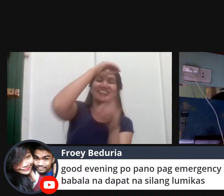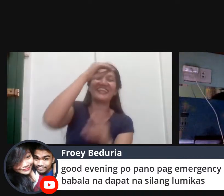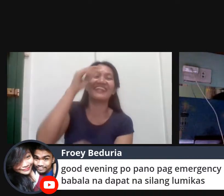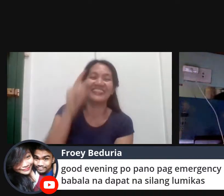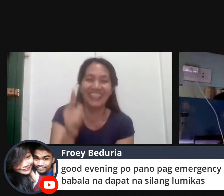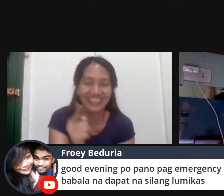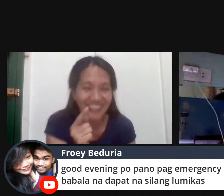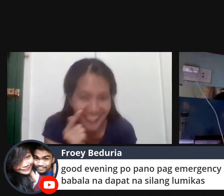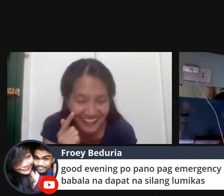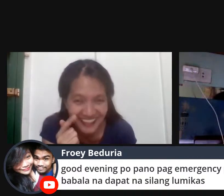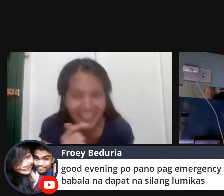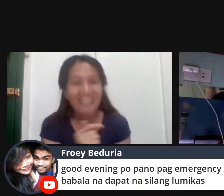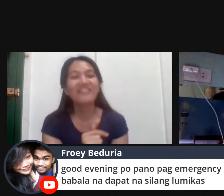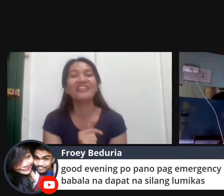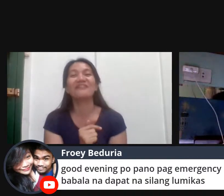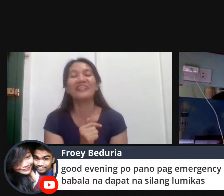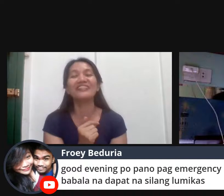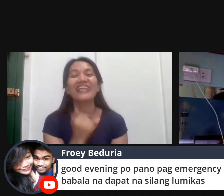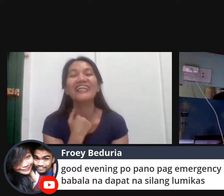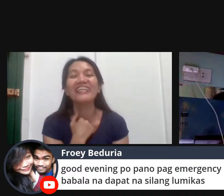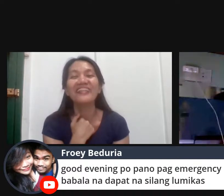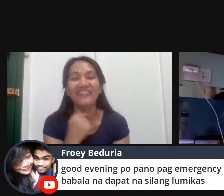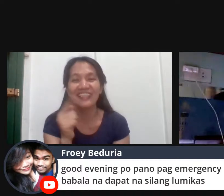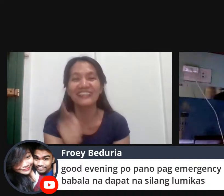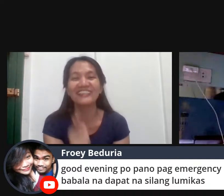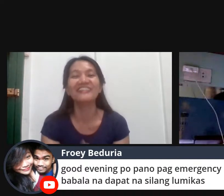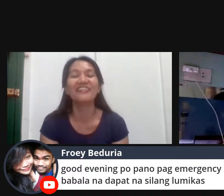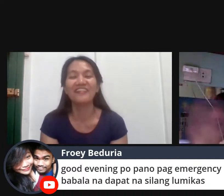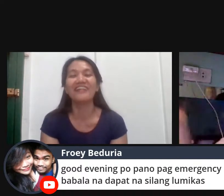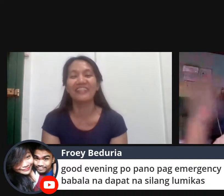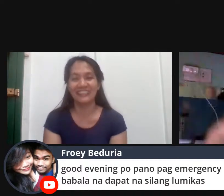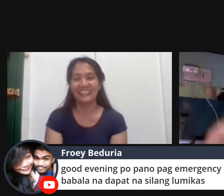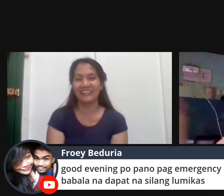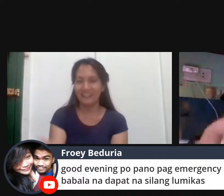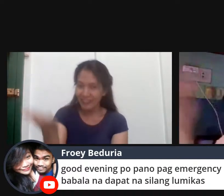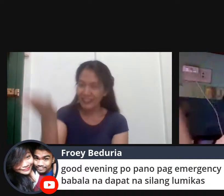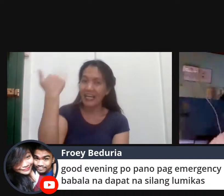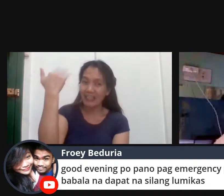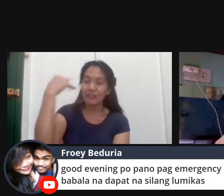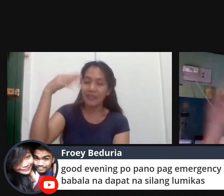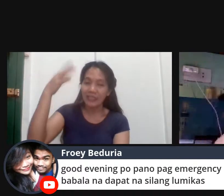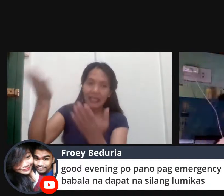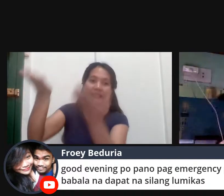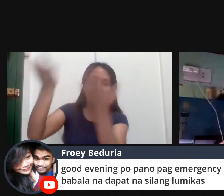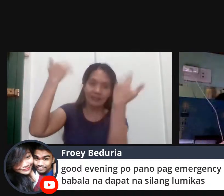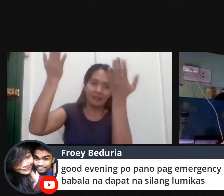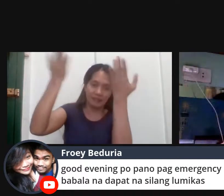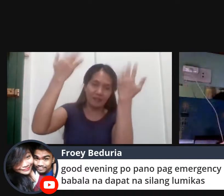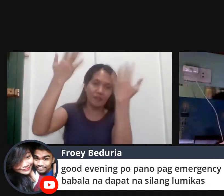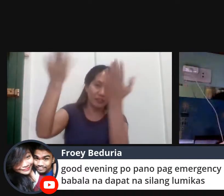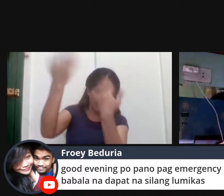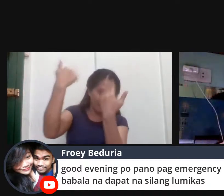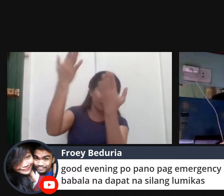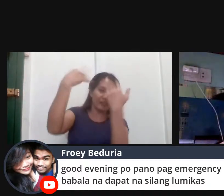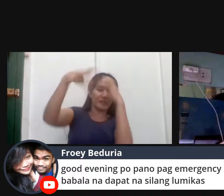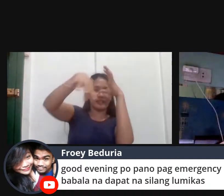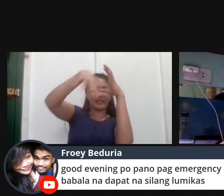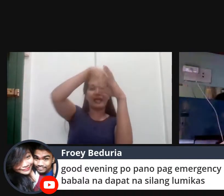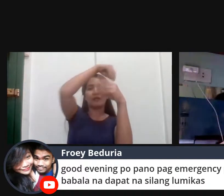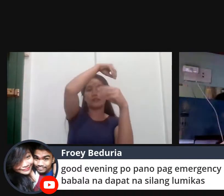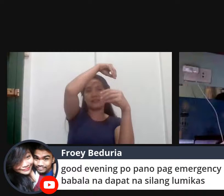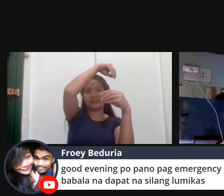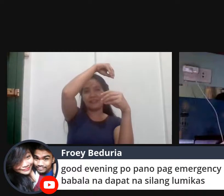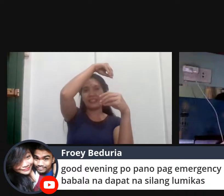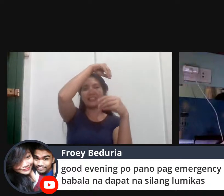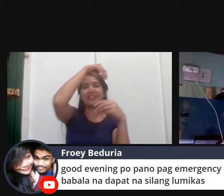Tama. Bilisan, labas. Out, out. Tama sa JD. Out na. Filipino Sign Language. Tumama sa'yo.